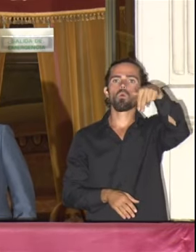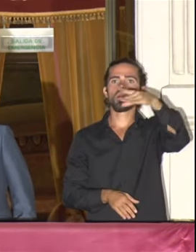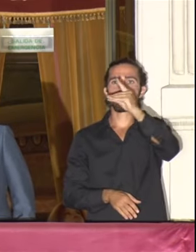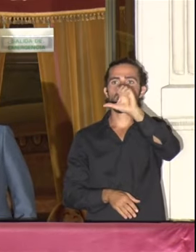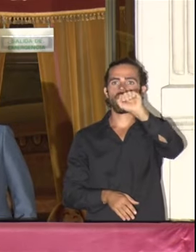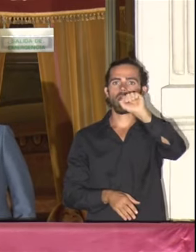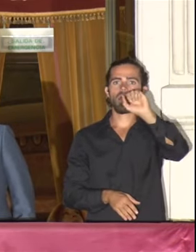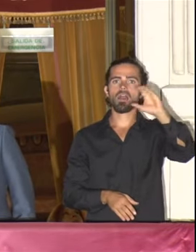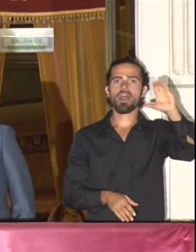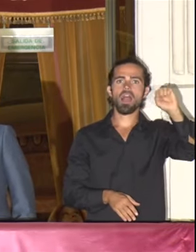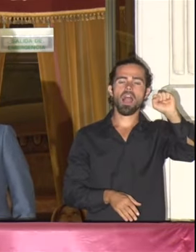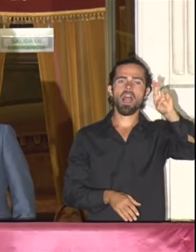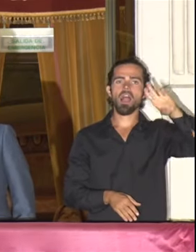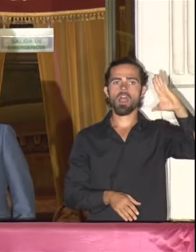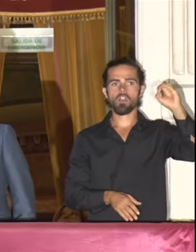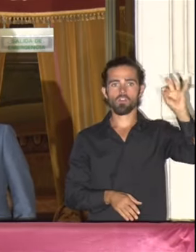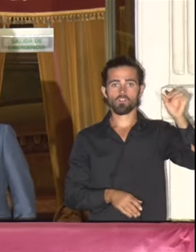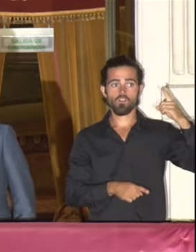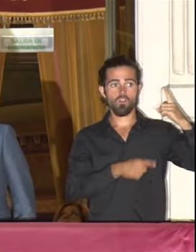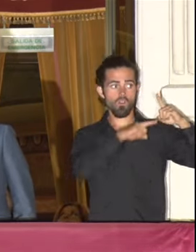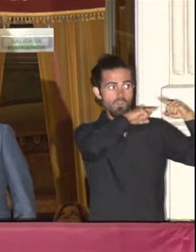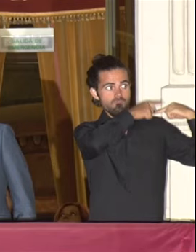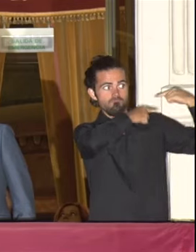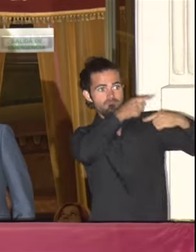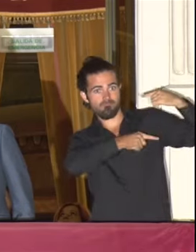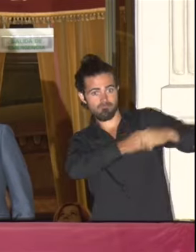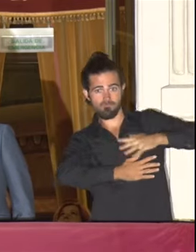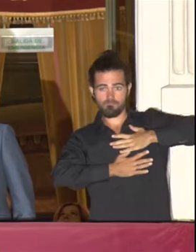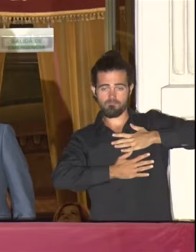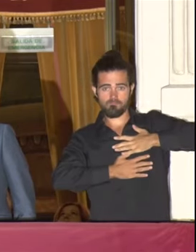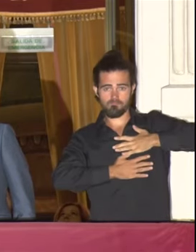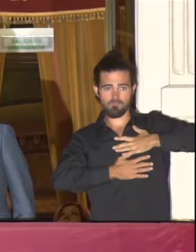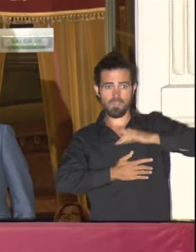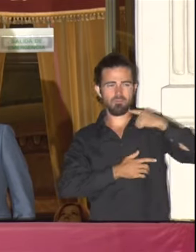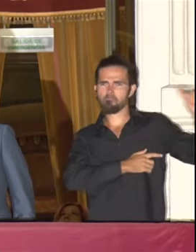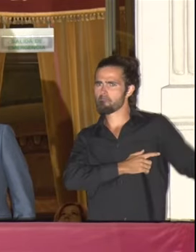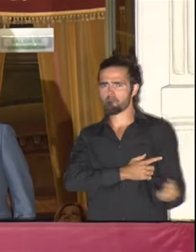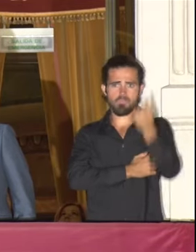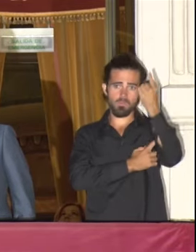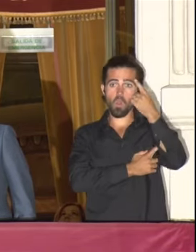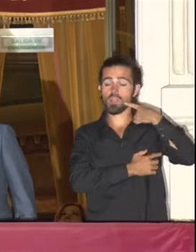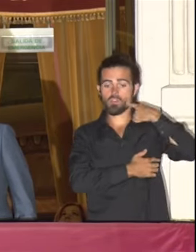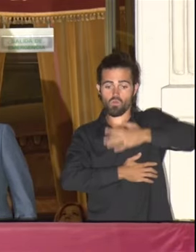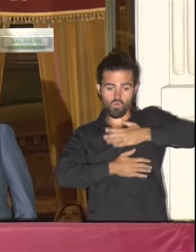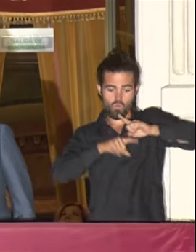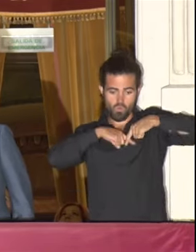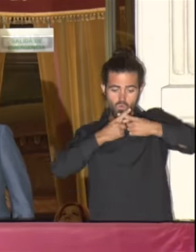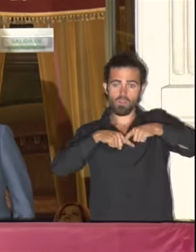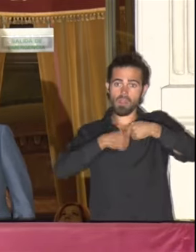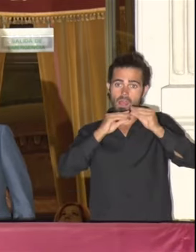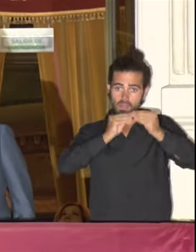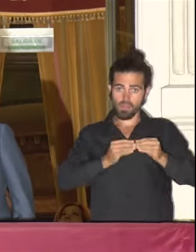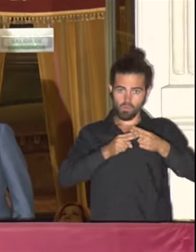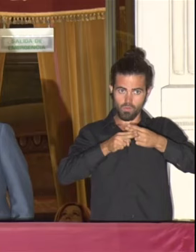iniciador de nuestra saga cuchillera, y que fue el primero que inició nuestra tradición cuchillera en nuestra